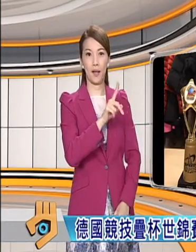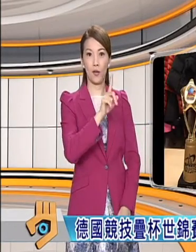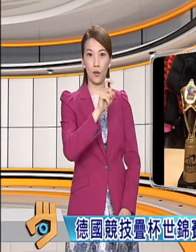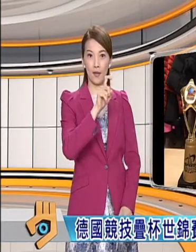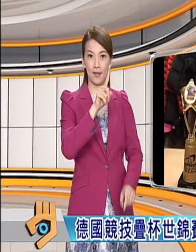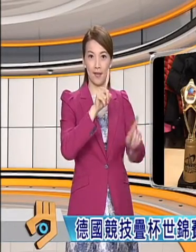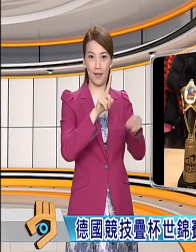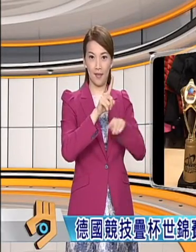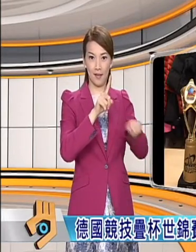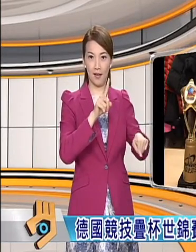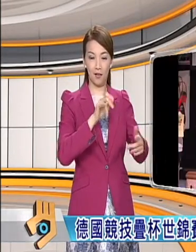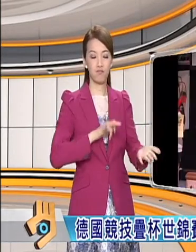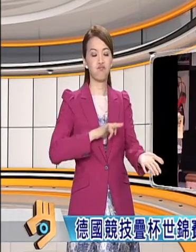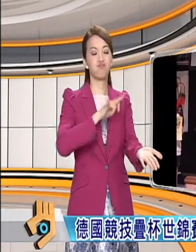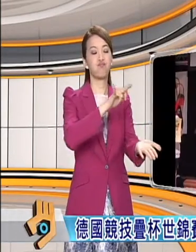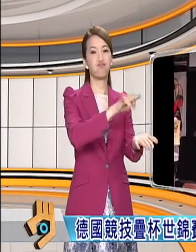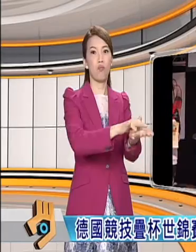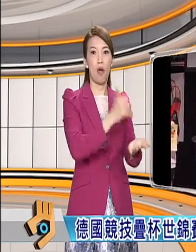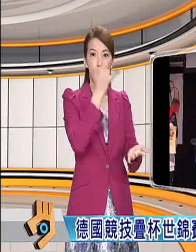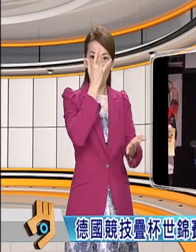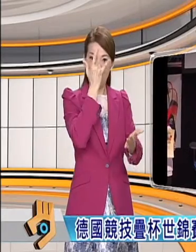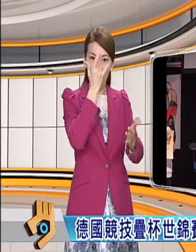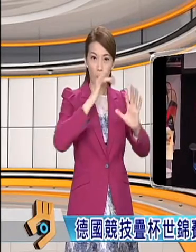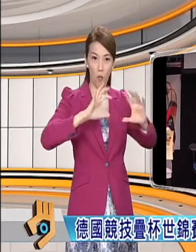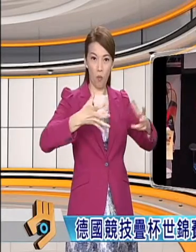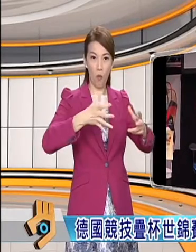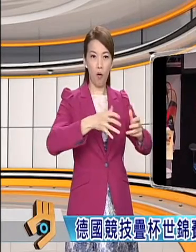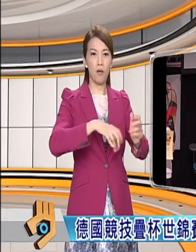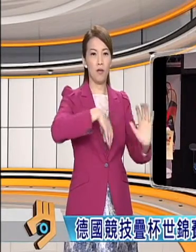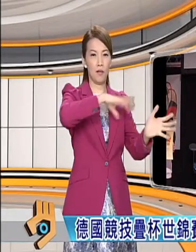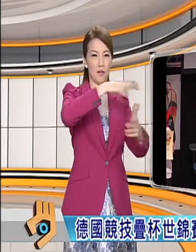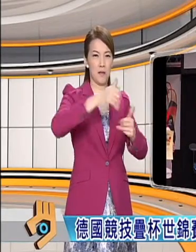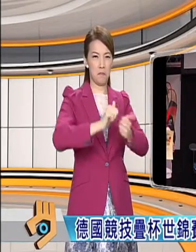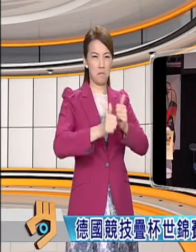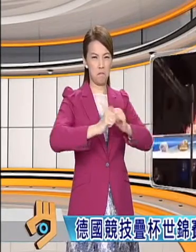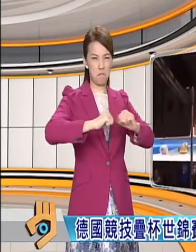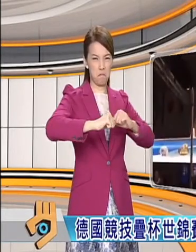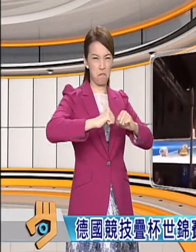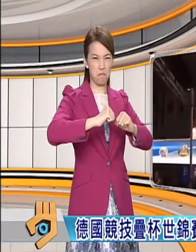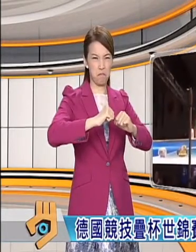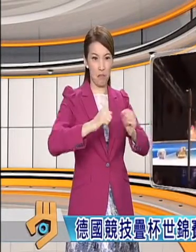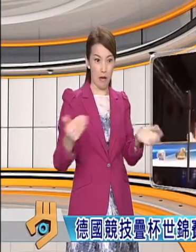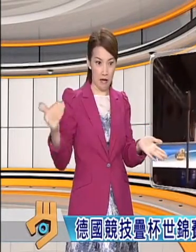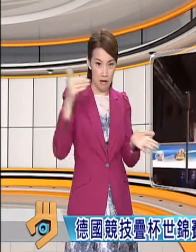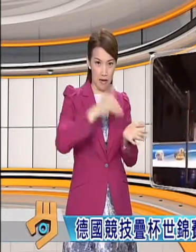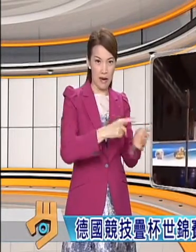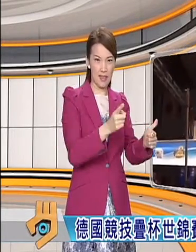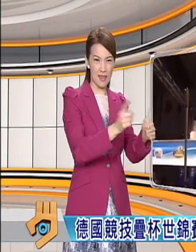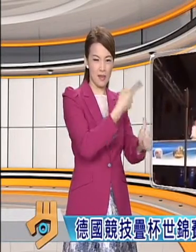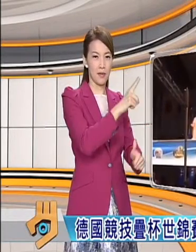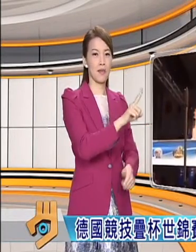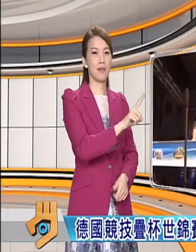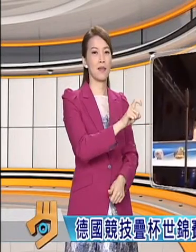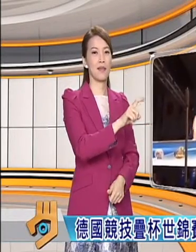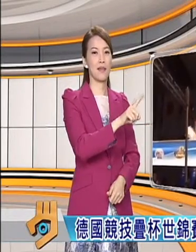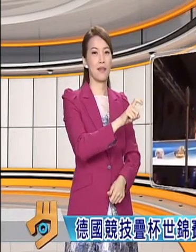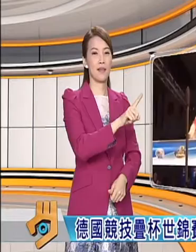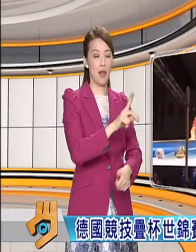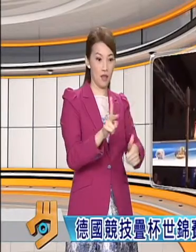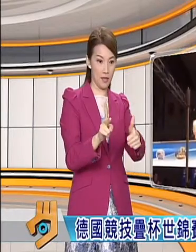加世界锦标赛，结果总共是抱回了11面金牌、11面银牌，